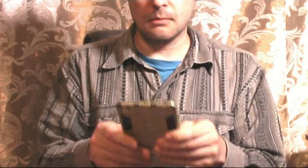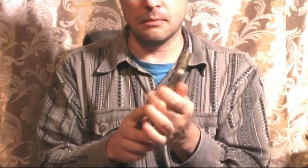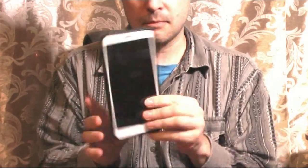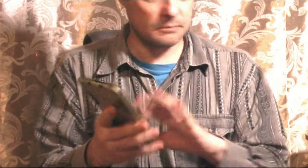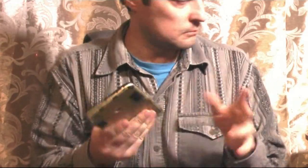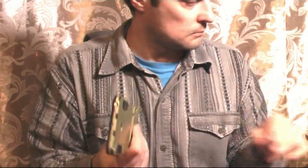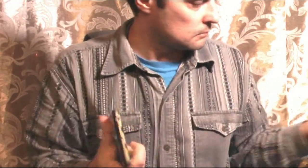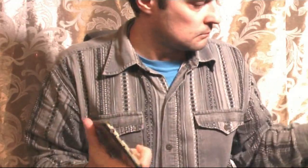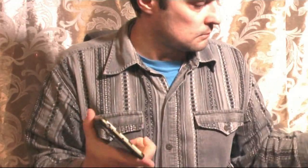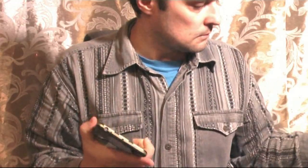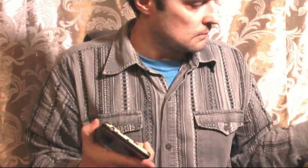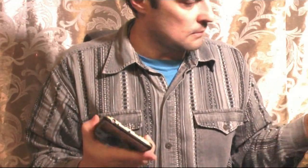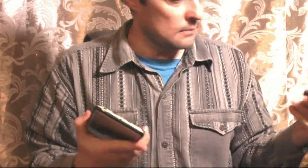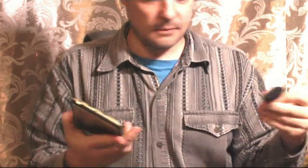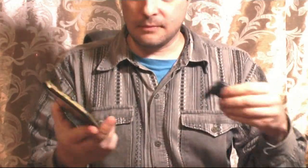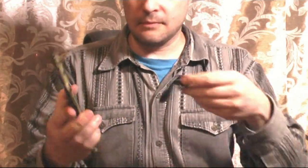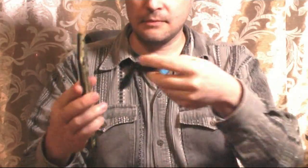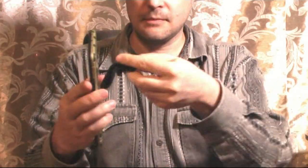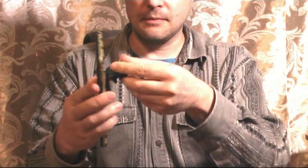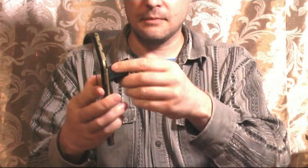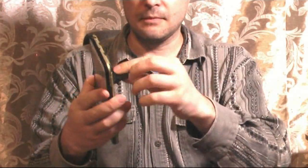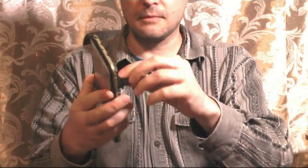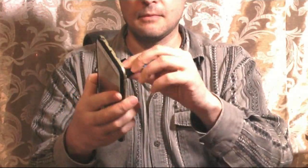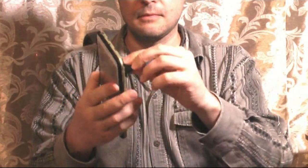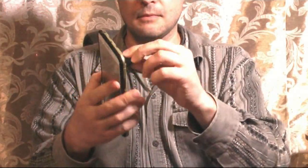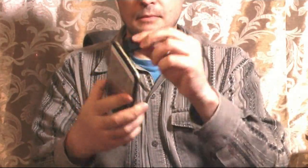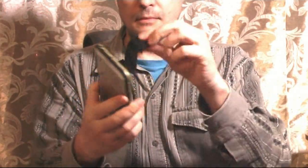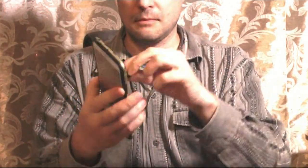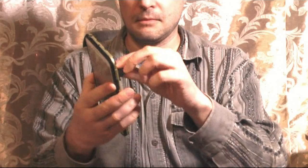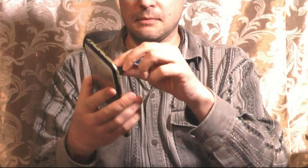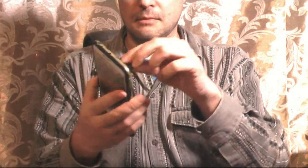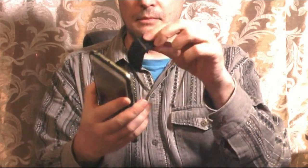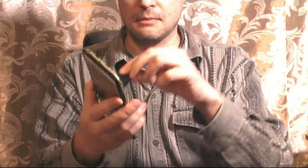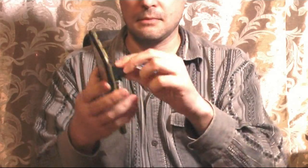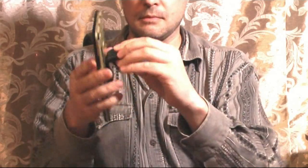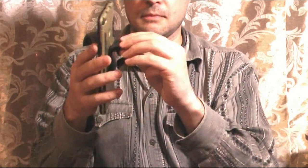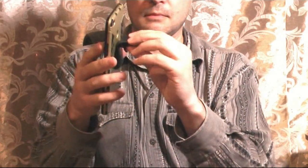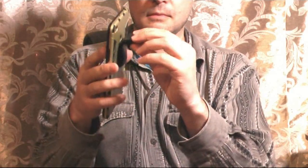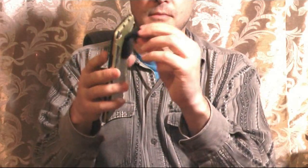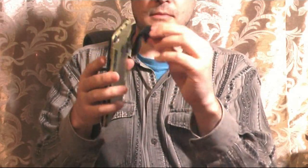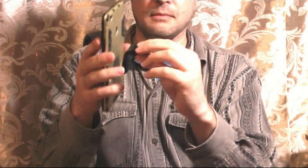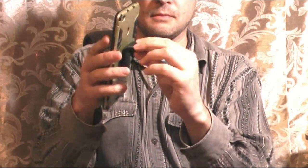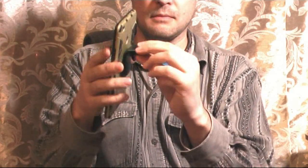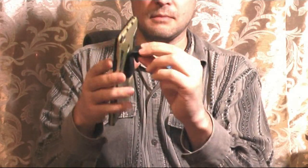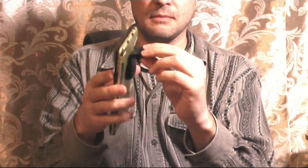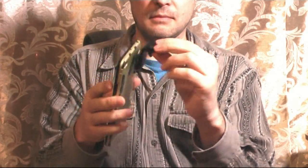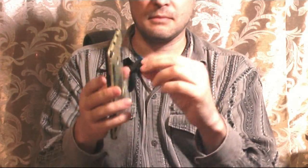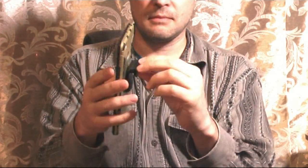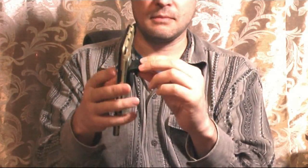интересна. Под водой котлована на глубине 6 метров. Личных вещей практически не было. То есть ни оружия, ничего